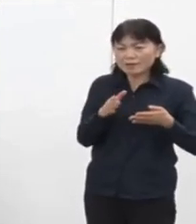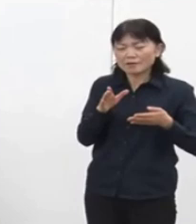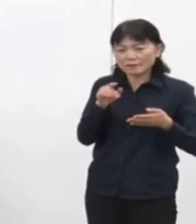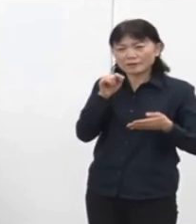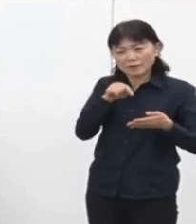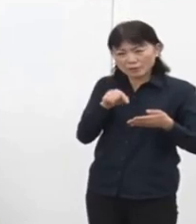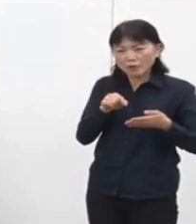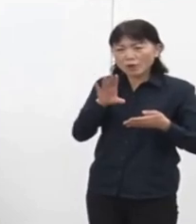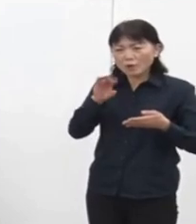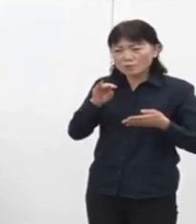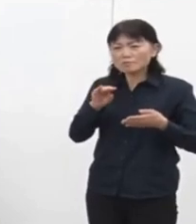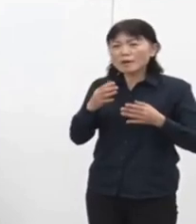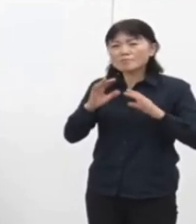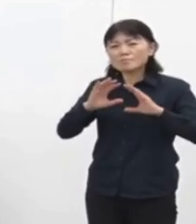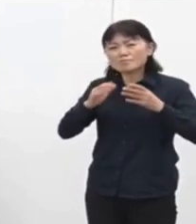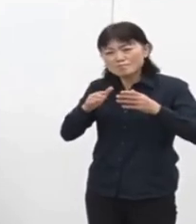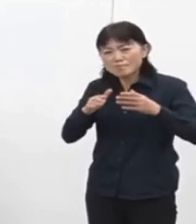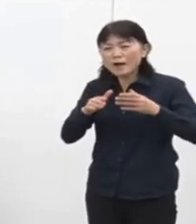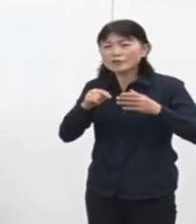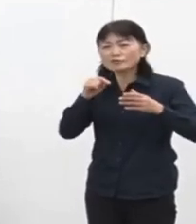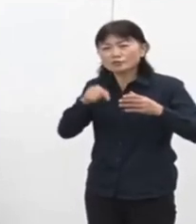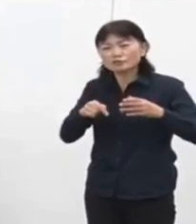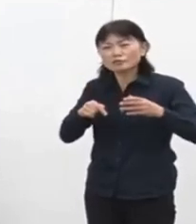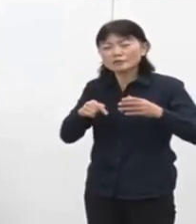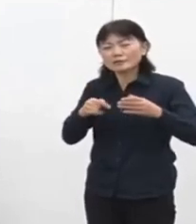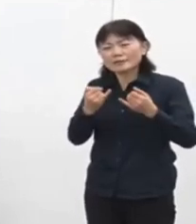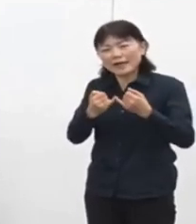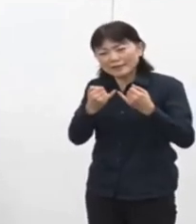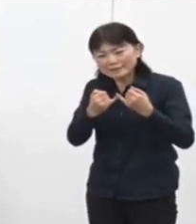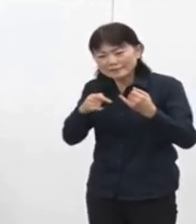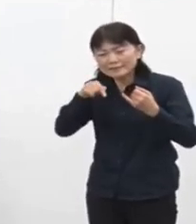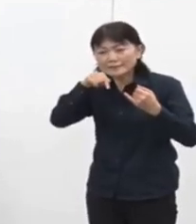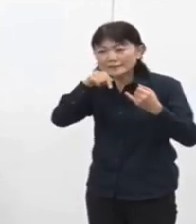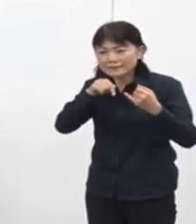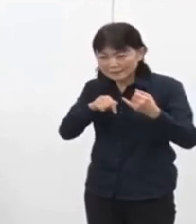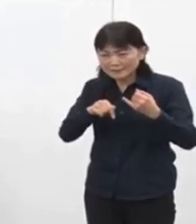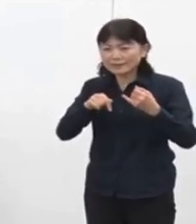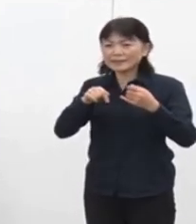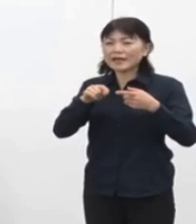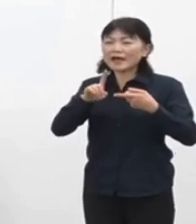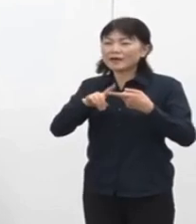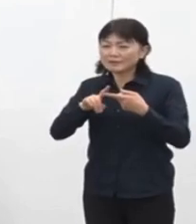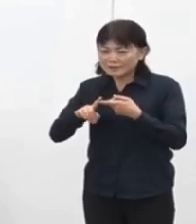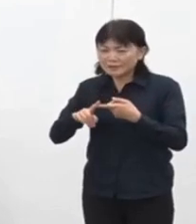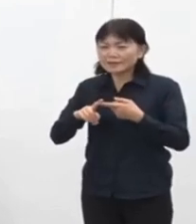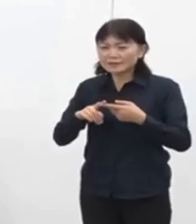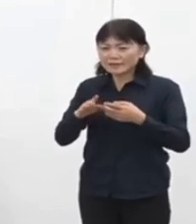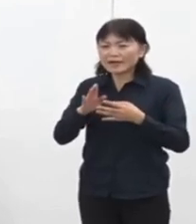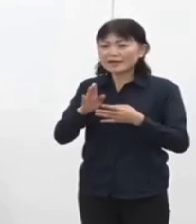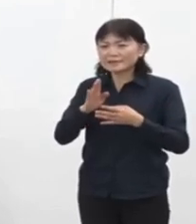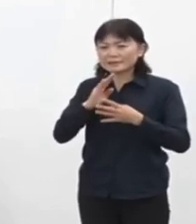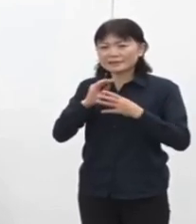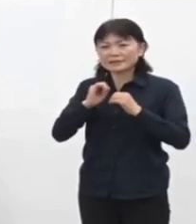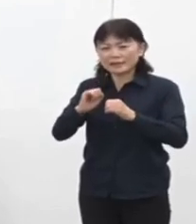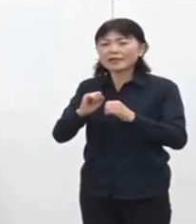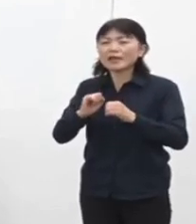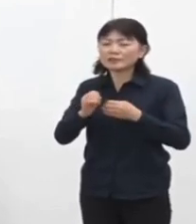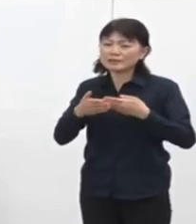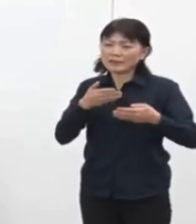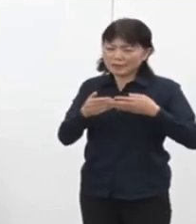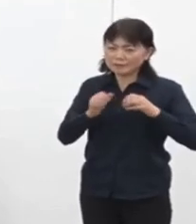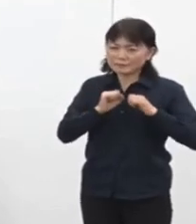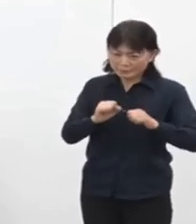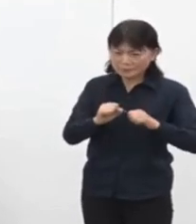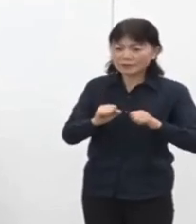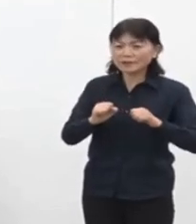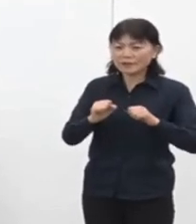の検証なども行っていきたいと思っています。こういった取り組みを通じまして、人通信の空間へ転換を進め、御堂筋にふさわし